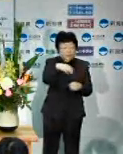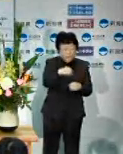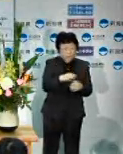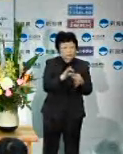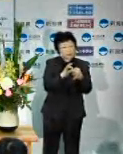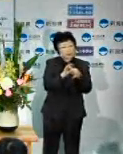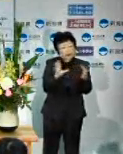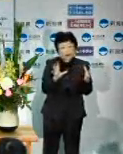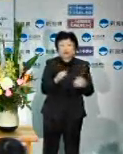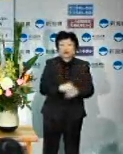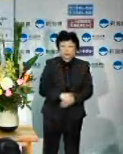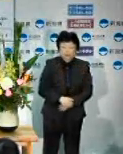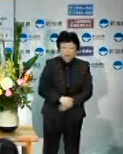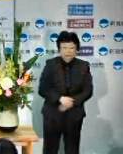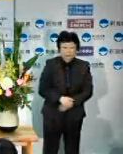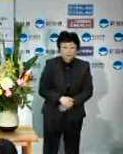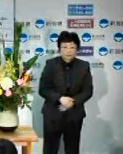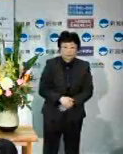い、